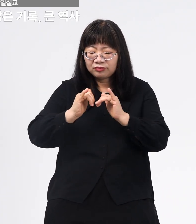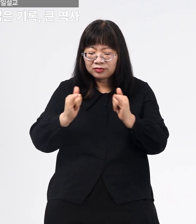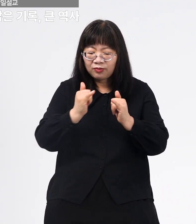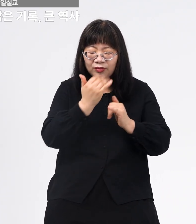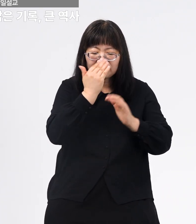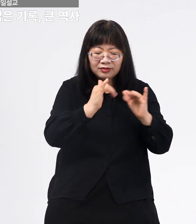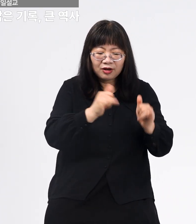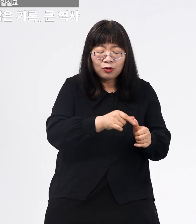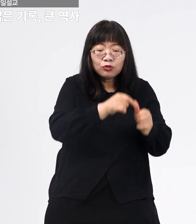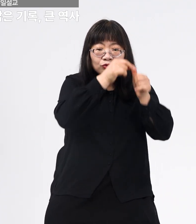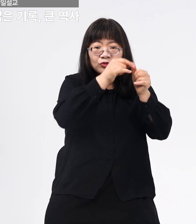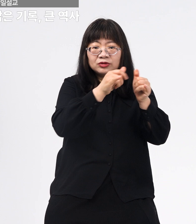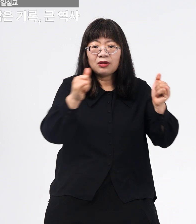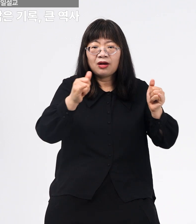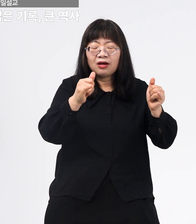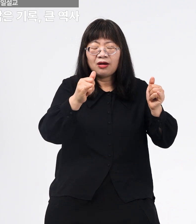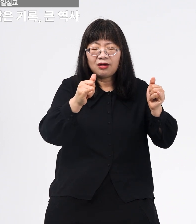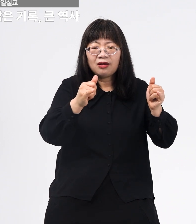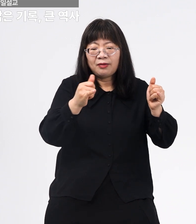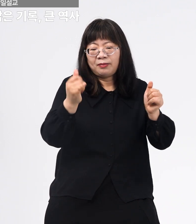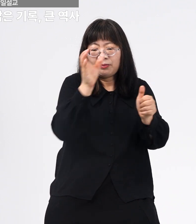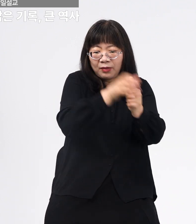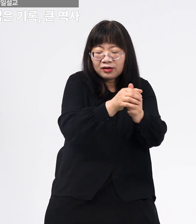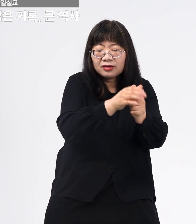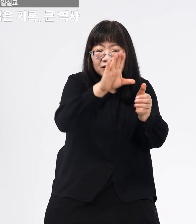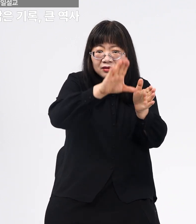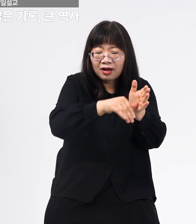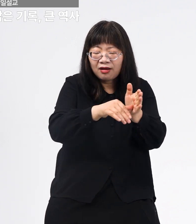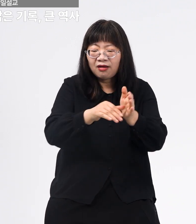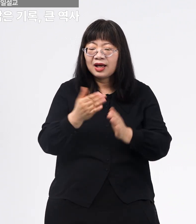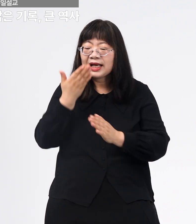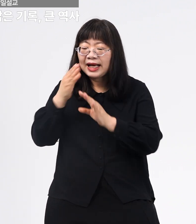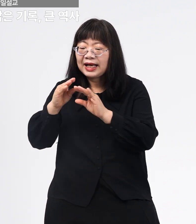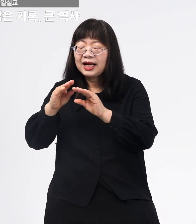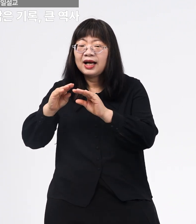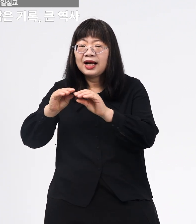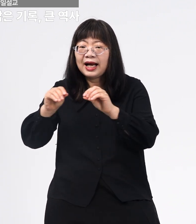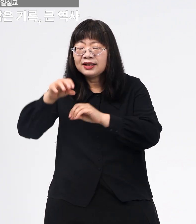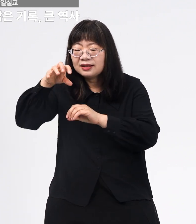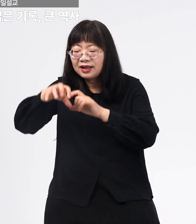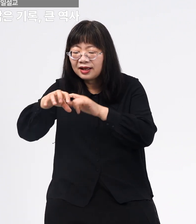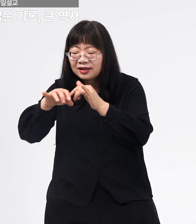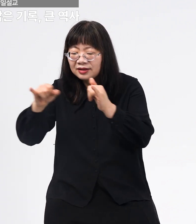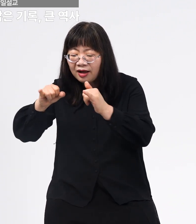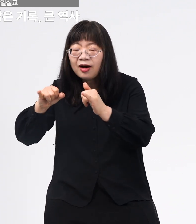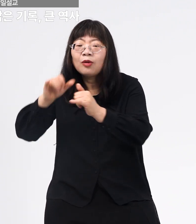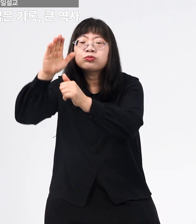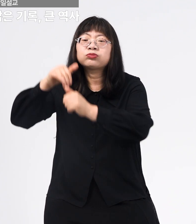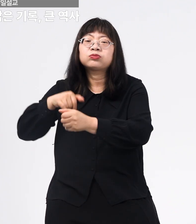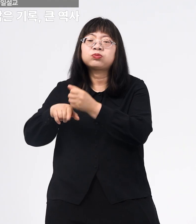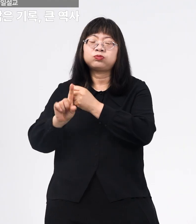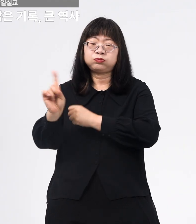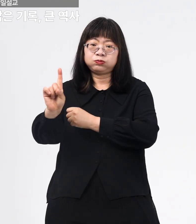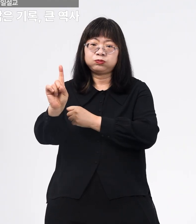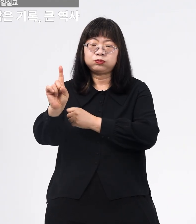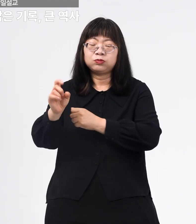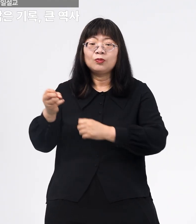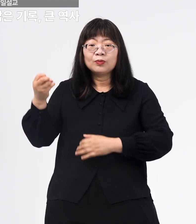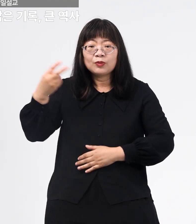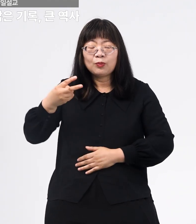구원하는 구원자로 이런 사람을 들어 사용했을까? 더더군다나 이